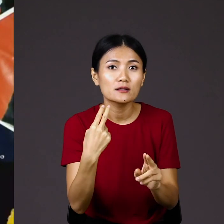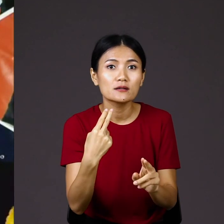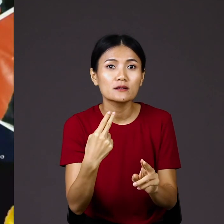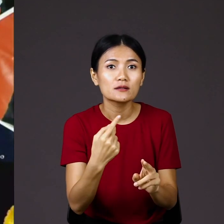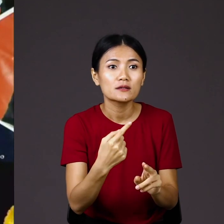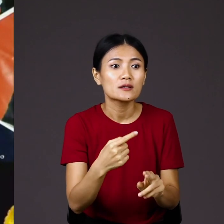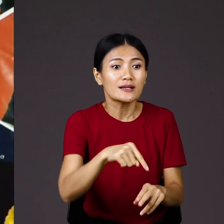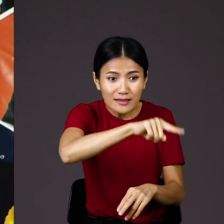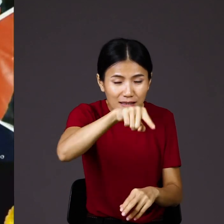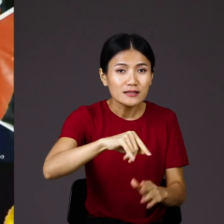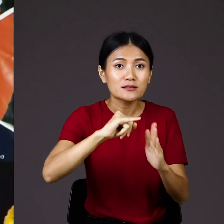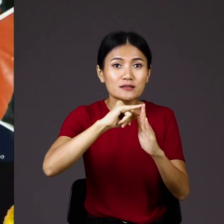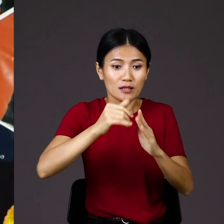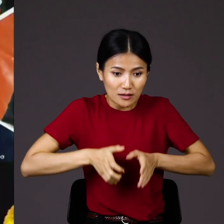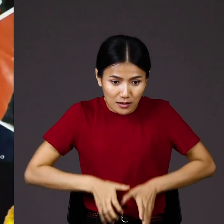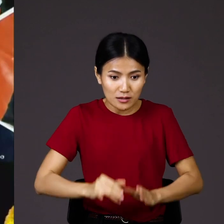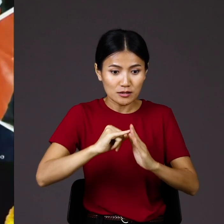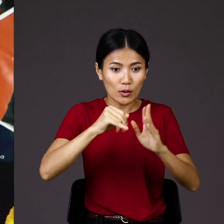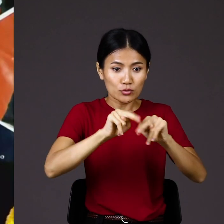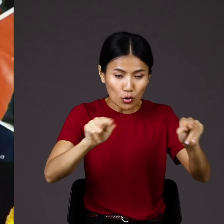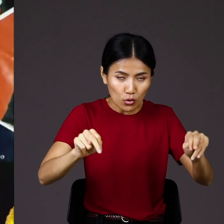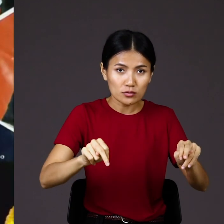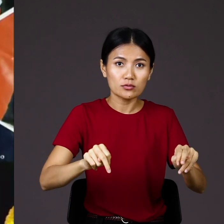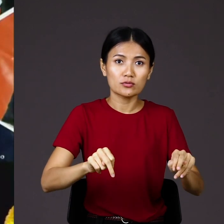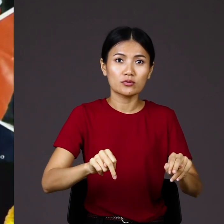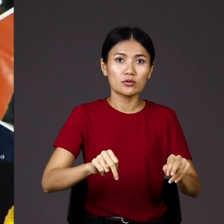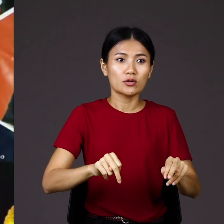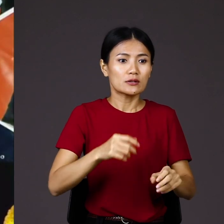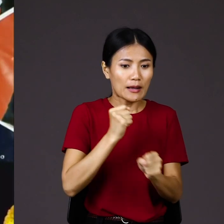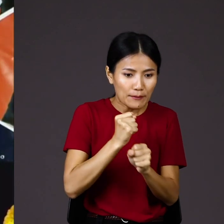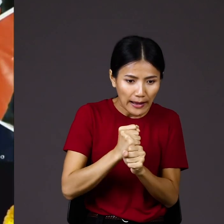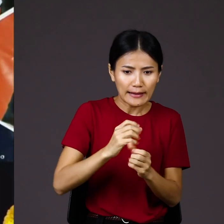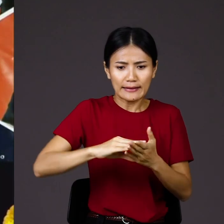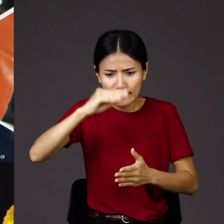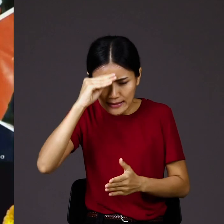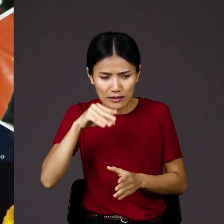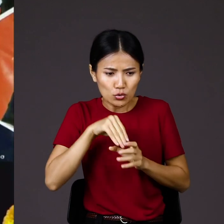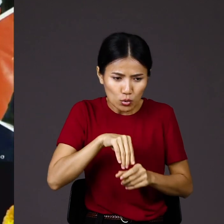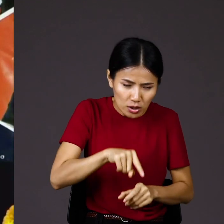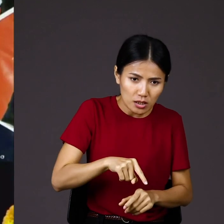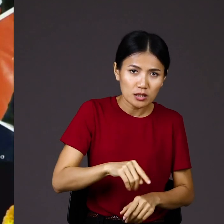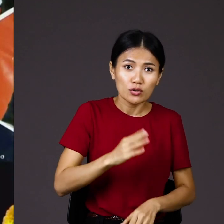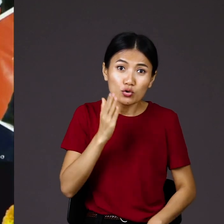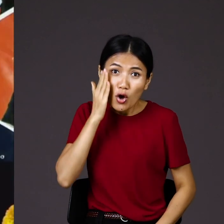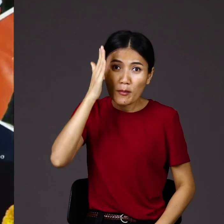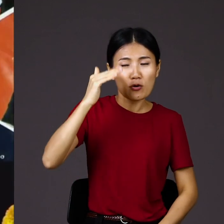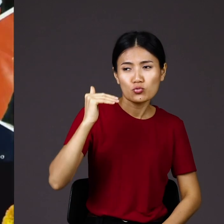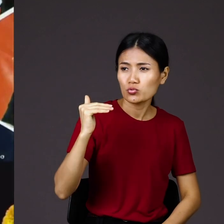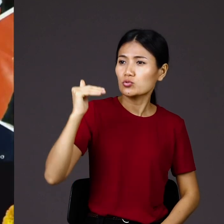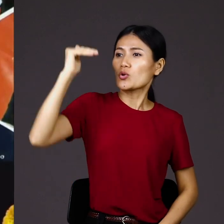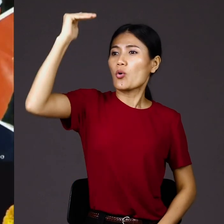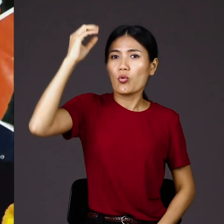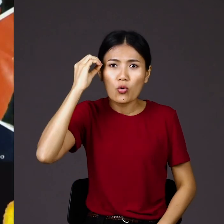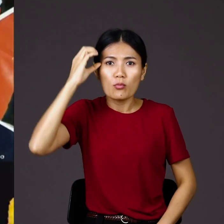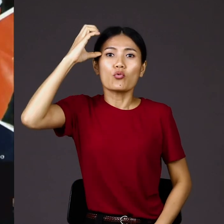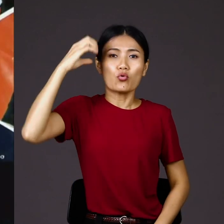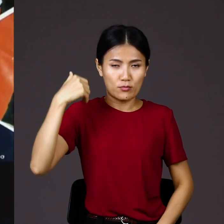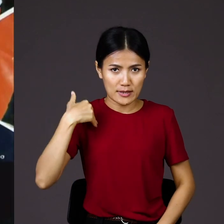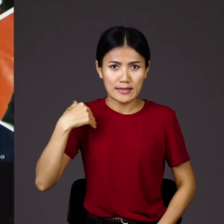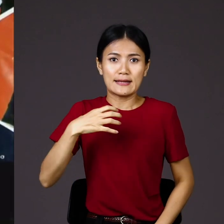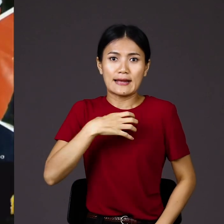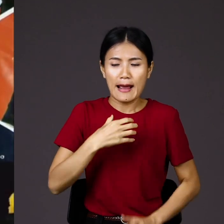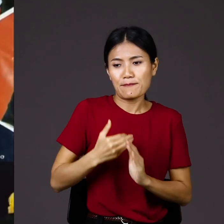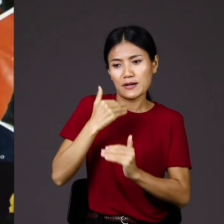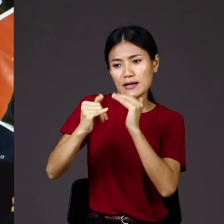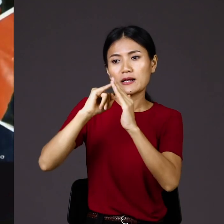ราแต่เขาเป็นคนนนทบุรีเขาเรียนเขาเกิดที่นี่เขาเรียนที่นี่โตที่นี่ทำงานที่นี่วันหนึ่งมีความรู้มี